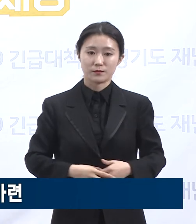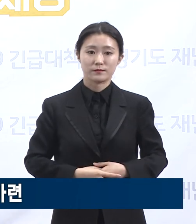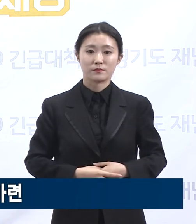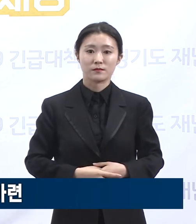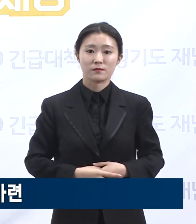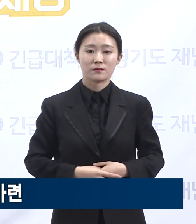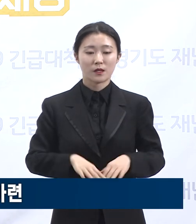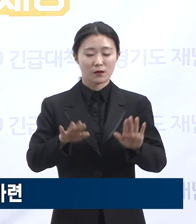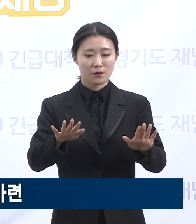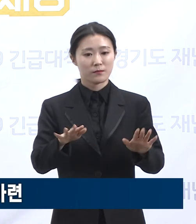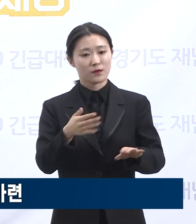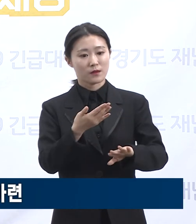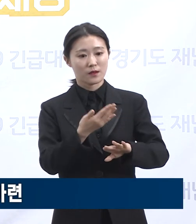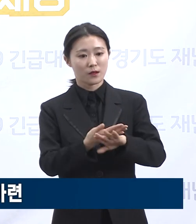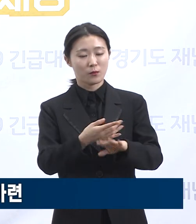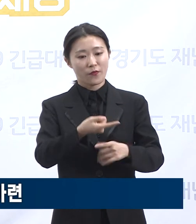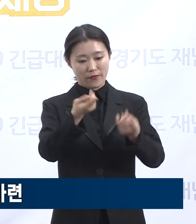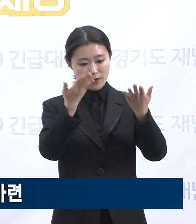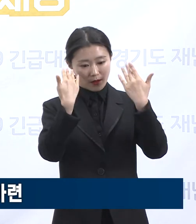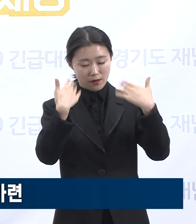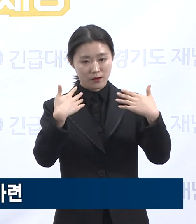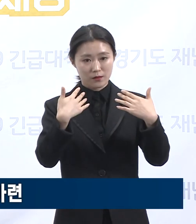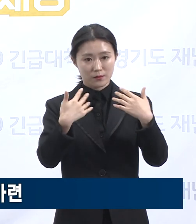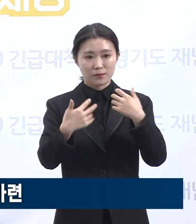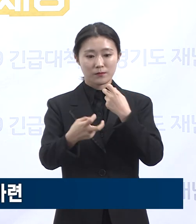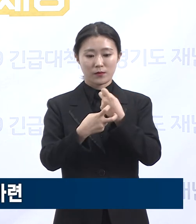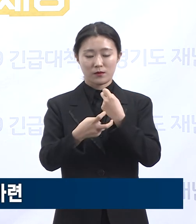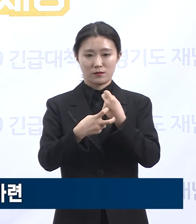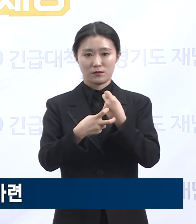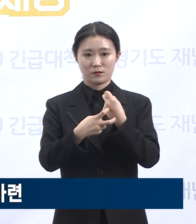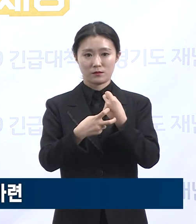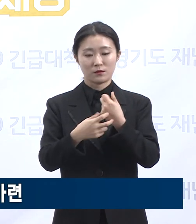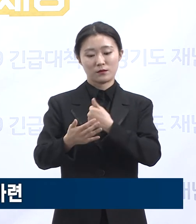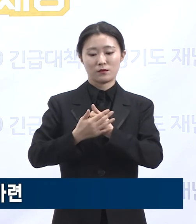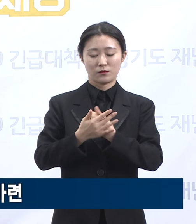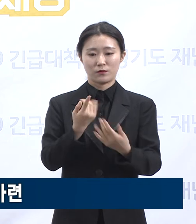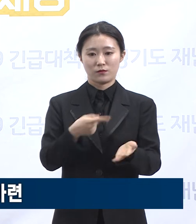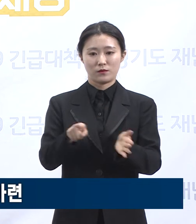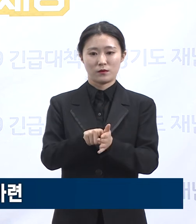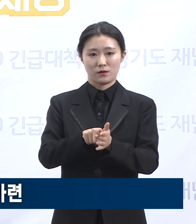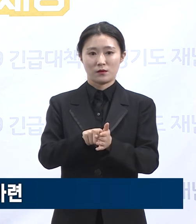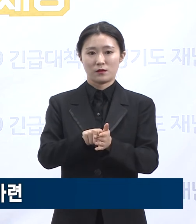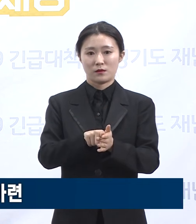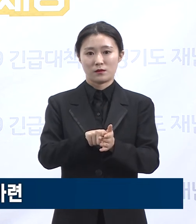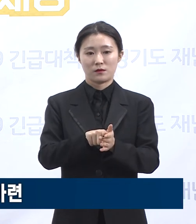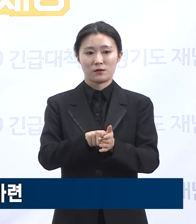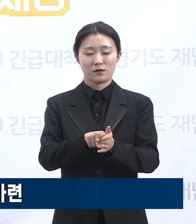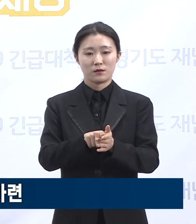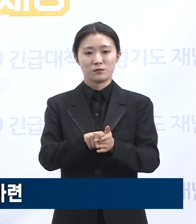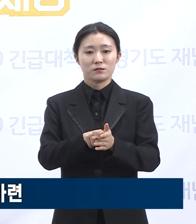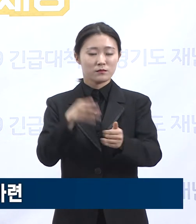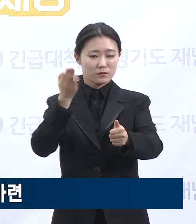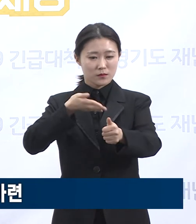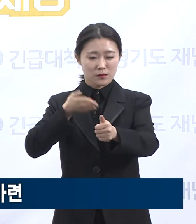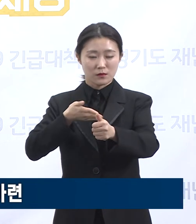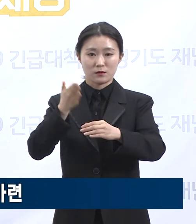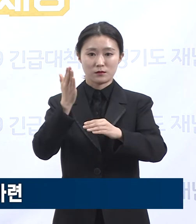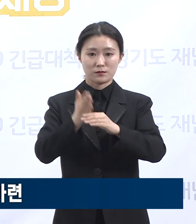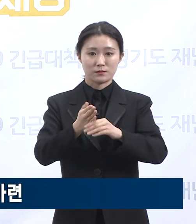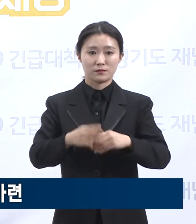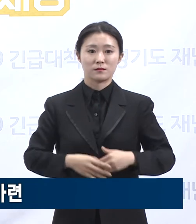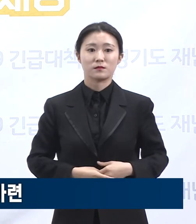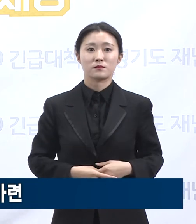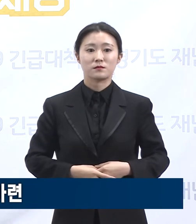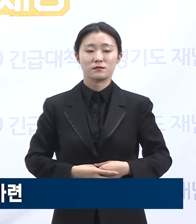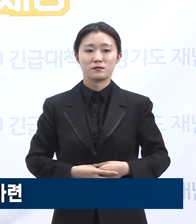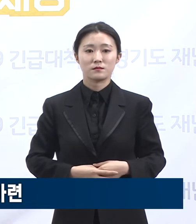요청하는 중입니다. 이런 과정은 상호 믿음과 존중을 바탕으로 해야 가능한 일이기에 긴급대책단은 단순히 공문서 한